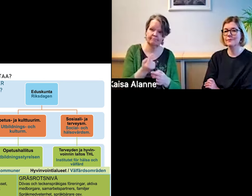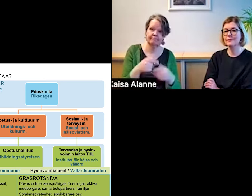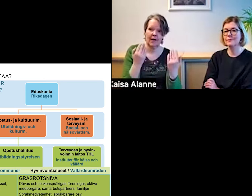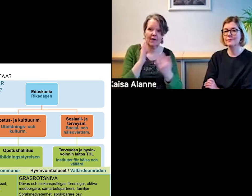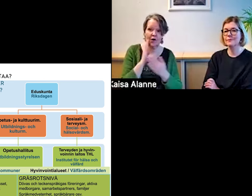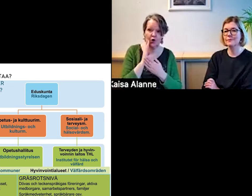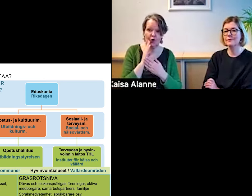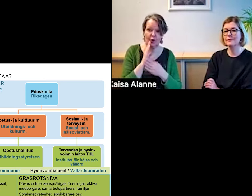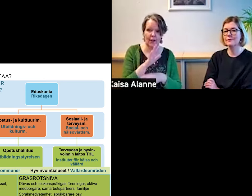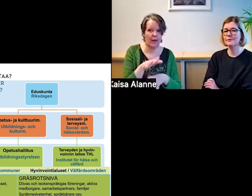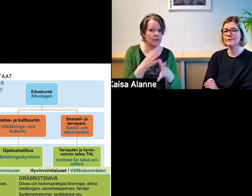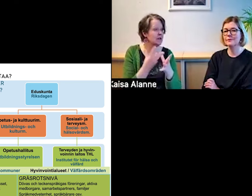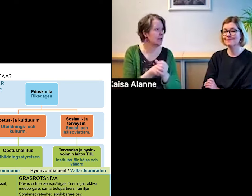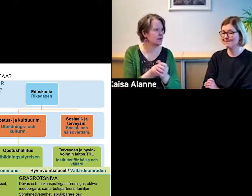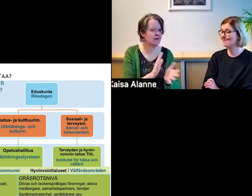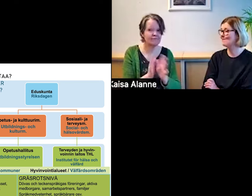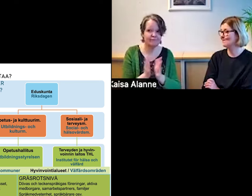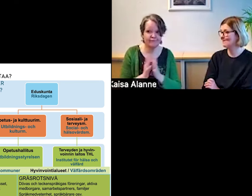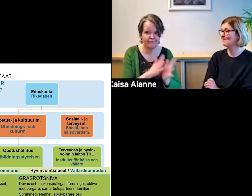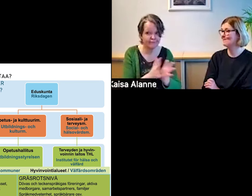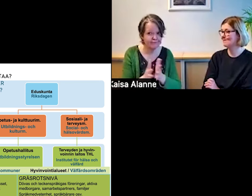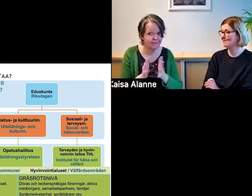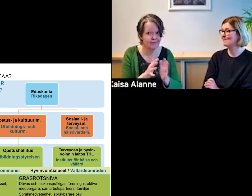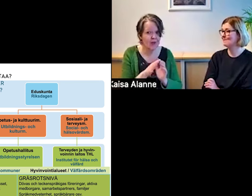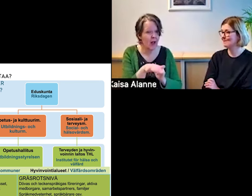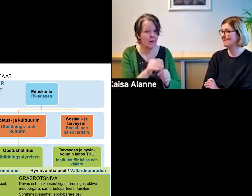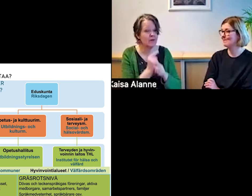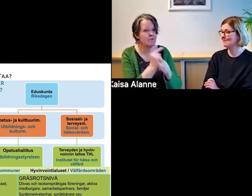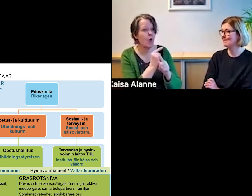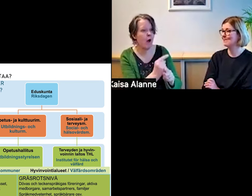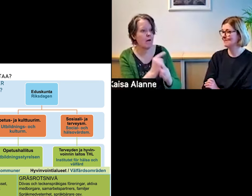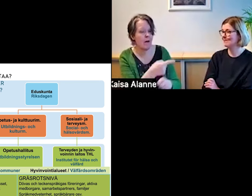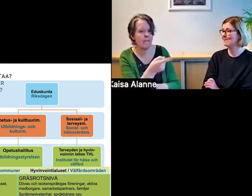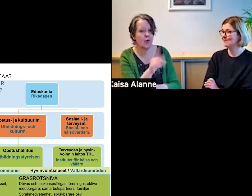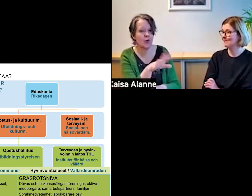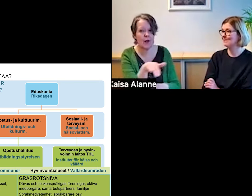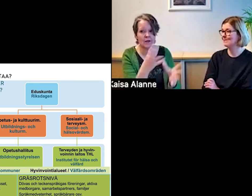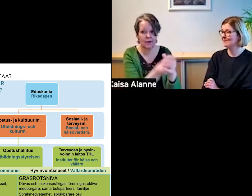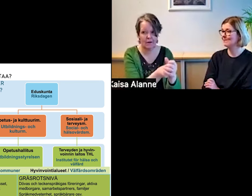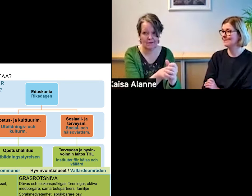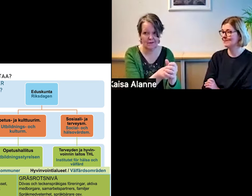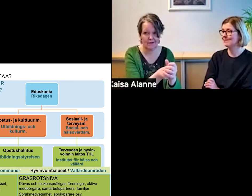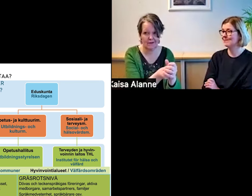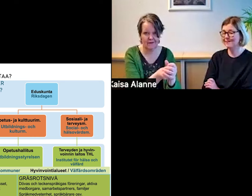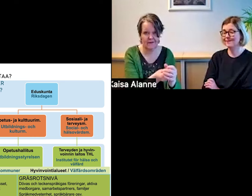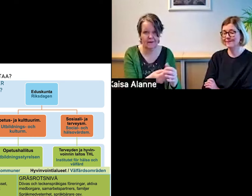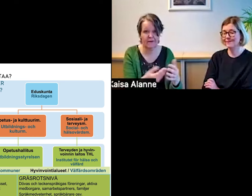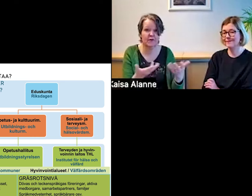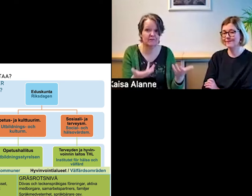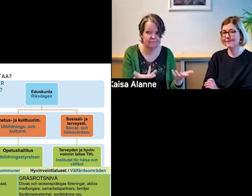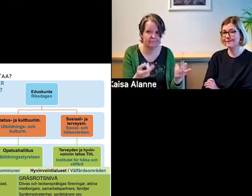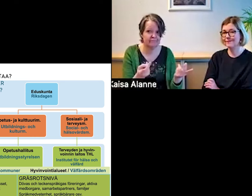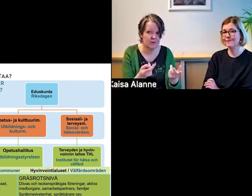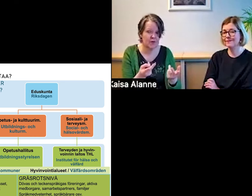toteutua. Ja hän saa sitten aikuisen sinne päiväkotiin esimerkiksi viittomaan ja kertomaan. Ja lapsi on sillä